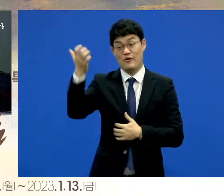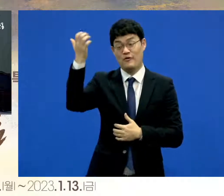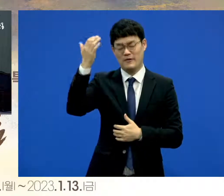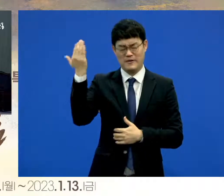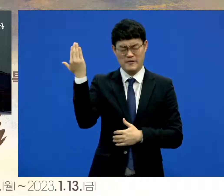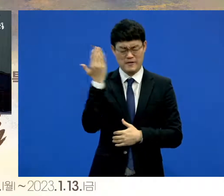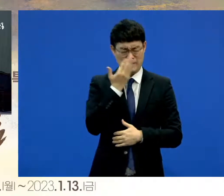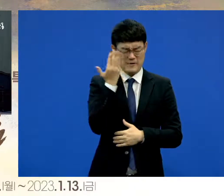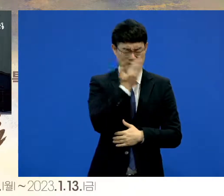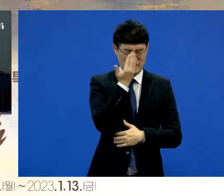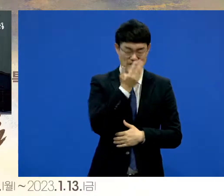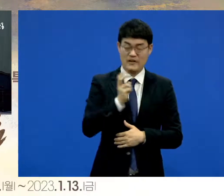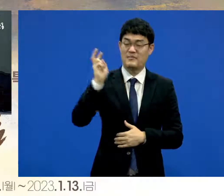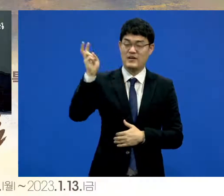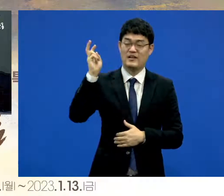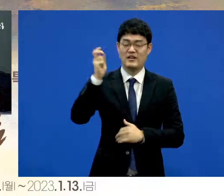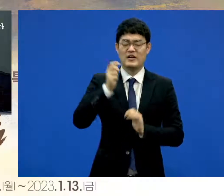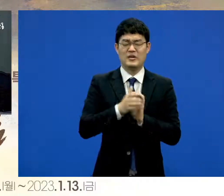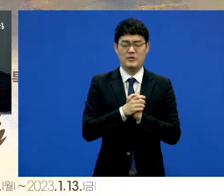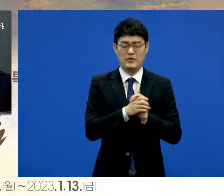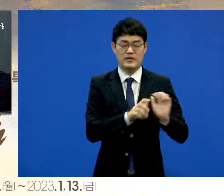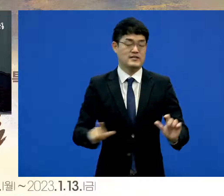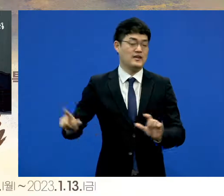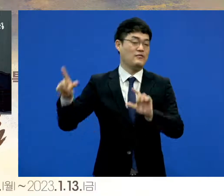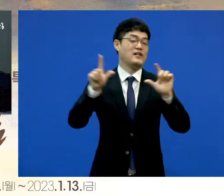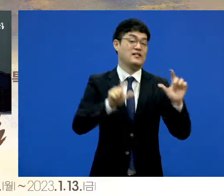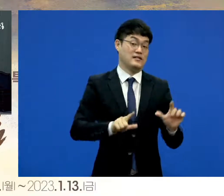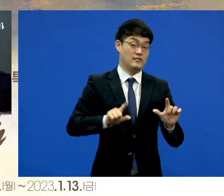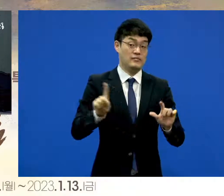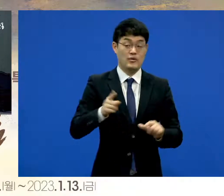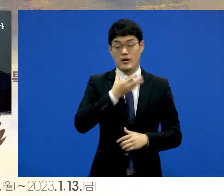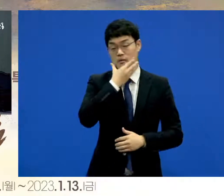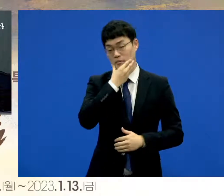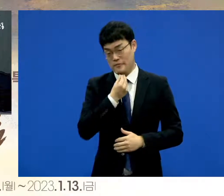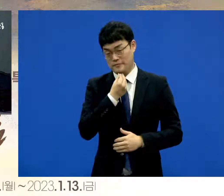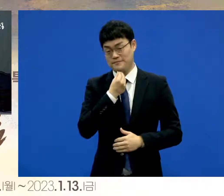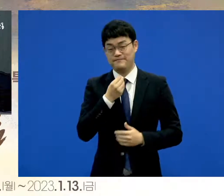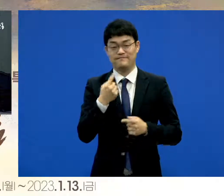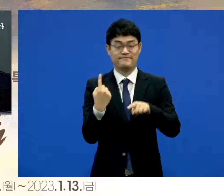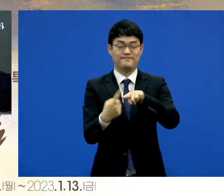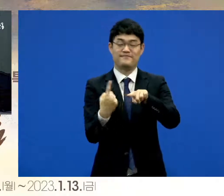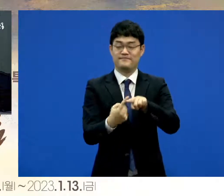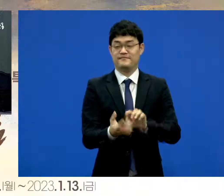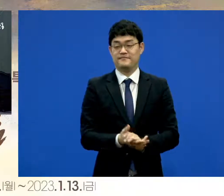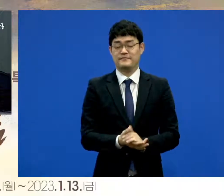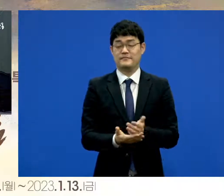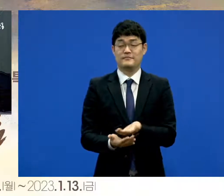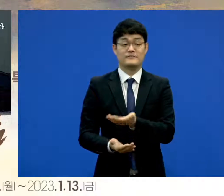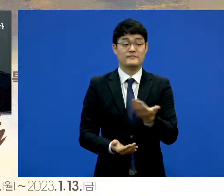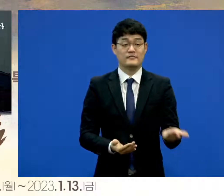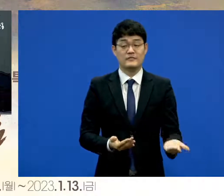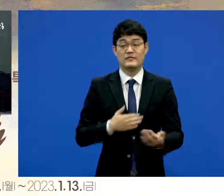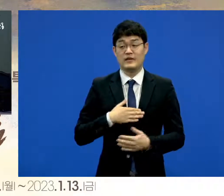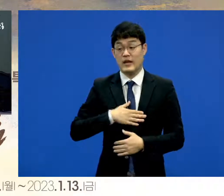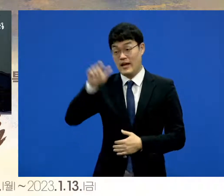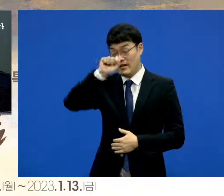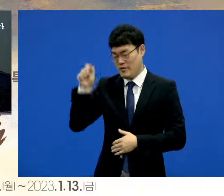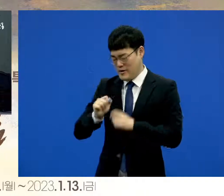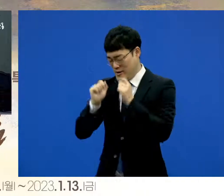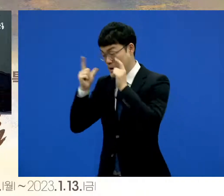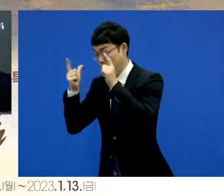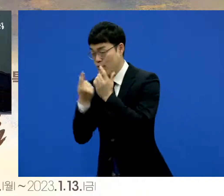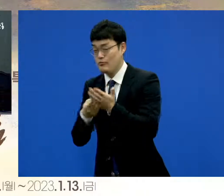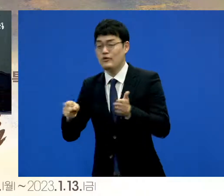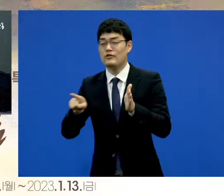그 생활 자체가 복이에요. 사실은 그 생활 자체가 일찍 일어나려고 하면 일찍 자는 수밖에 없거든요.